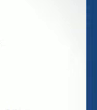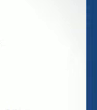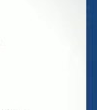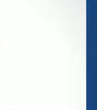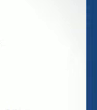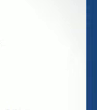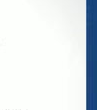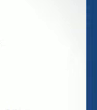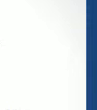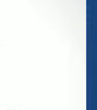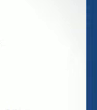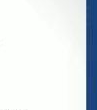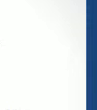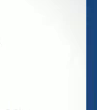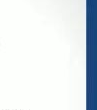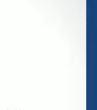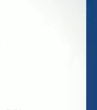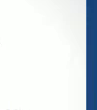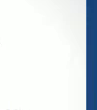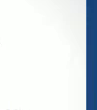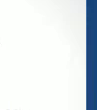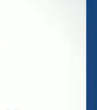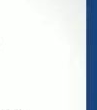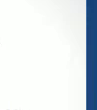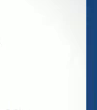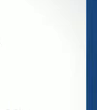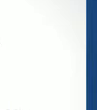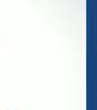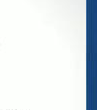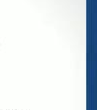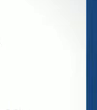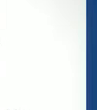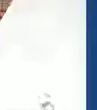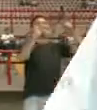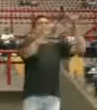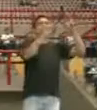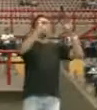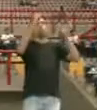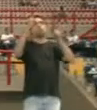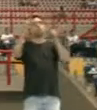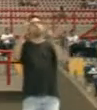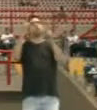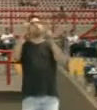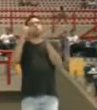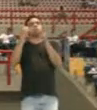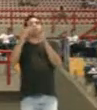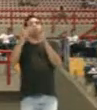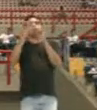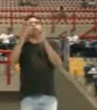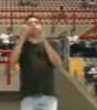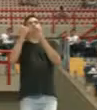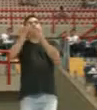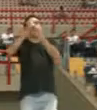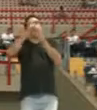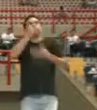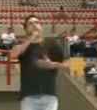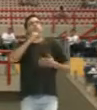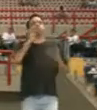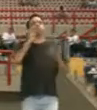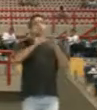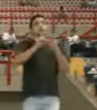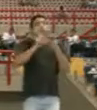introdução? O que eu vou defender? O que eu vou defender? Qual é a pergunta que eu devo fazer a mim